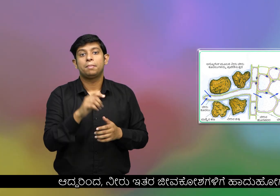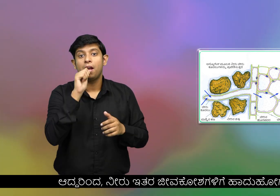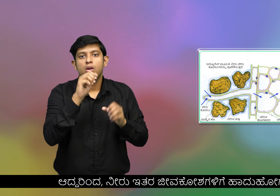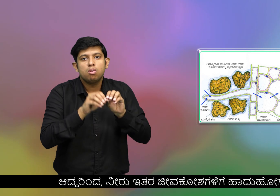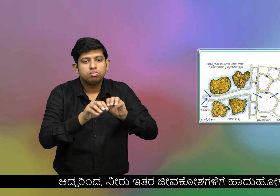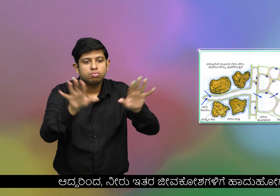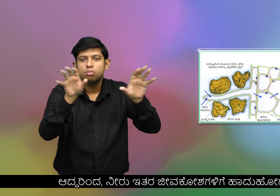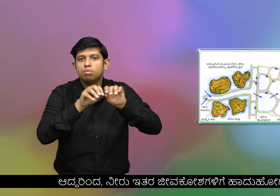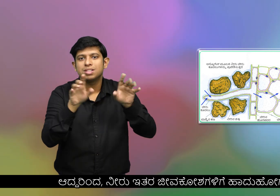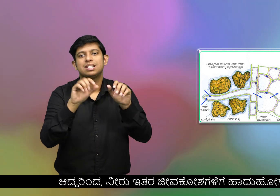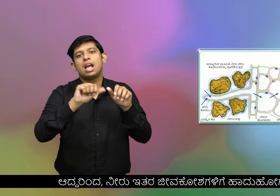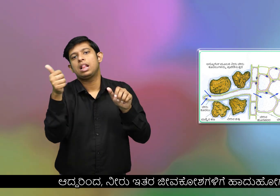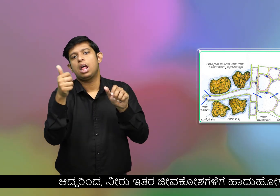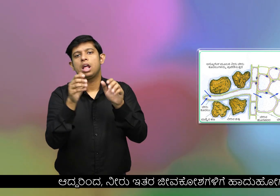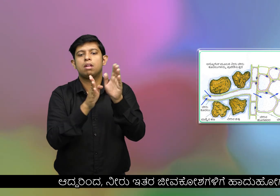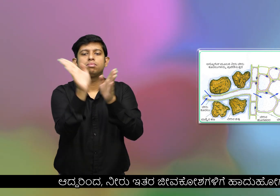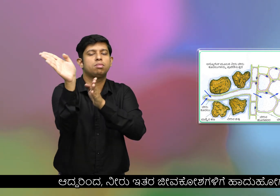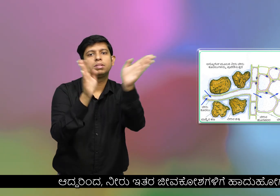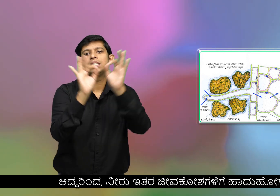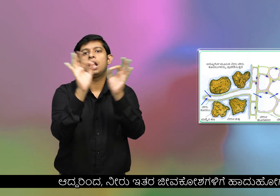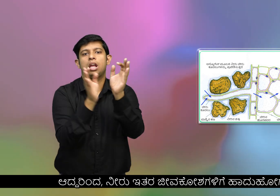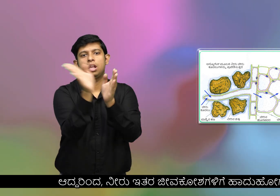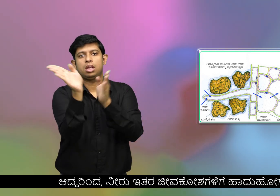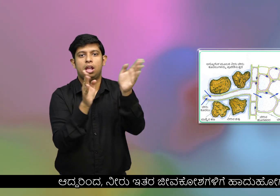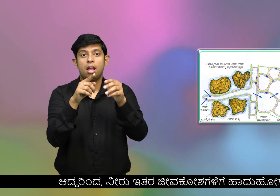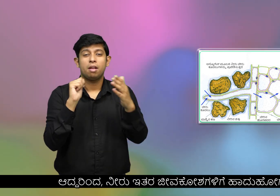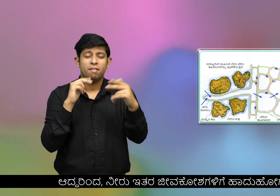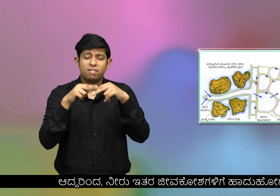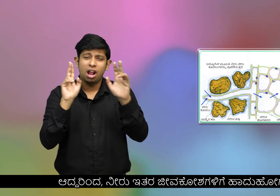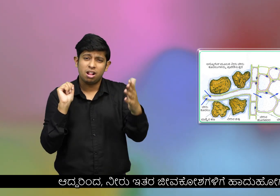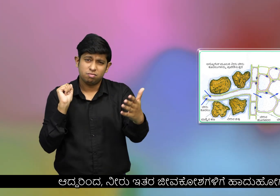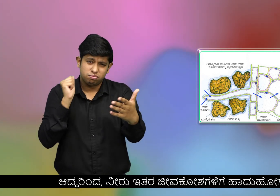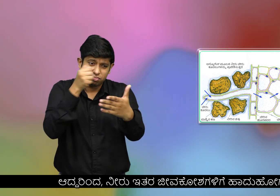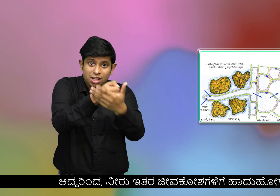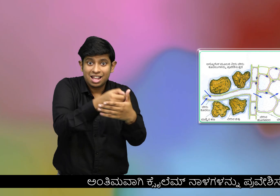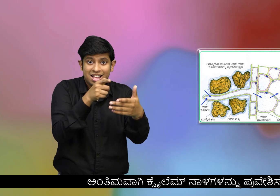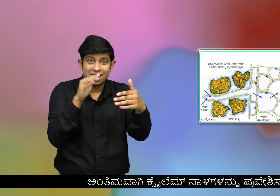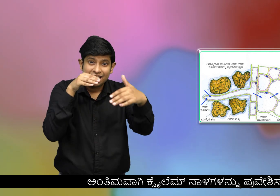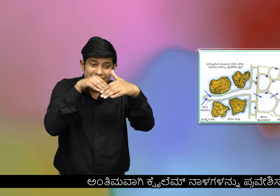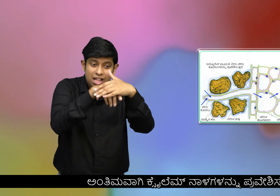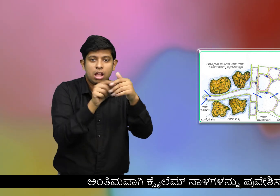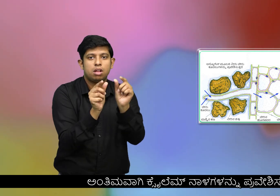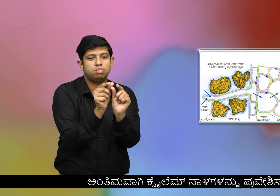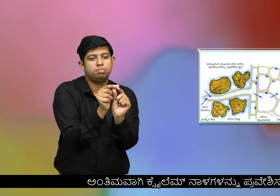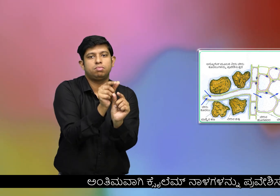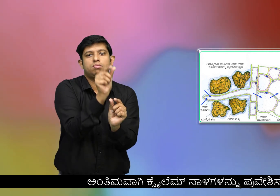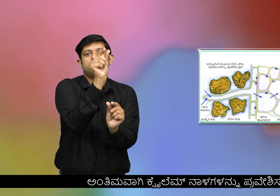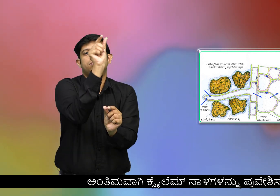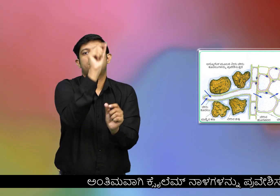ಆದ್ದರಿಂದ ನೀರು ಇತರ ಜೀವಕೋಶಗಳಿಗೆ ಹಾದು ಹೋಗುತ್ತದೆ ಮತ್ತು ಅಂತಿಮವಾಗಿ ಕಸೈಲಮ್